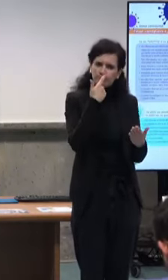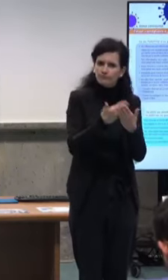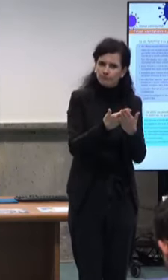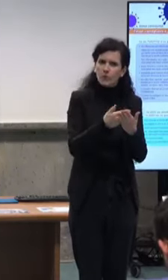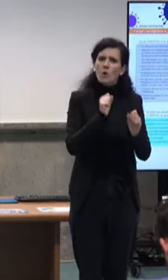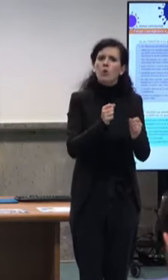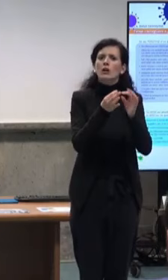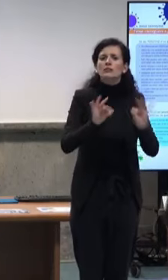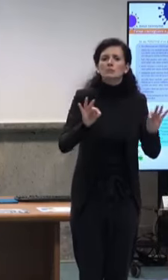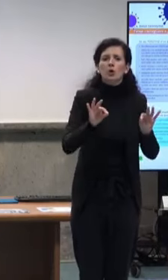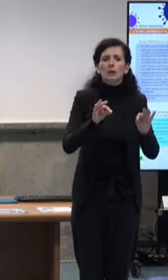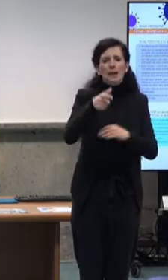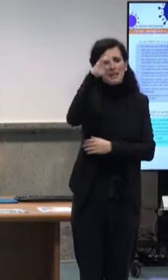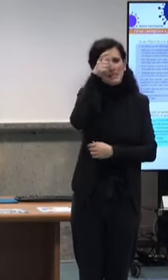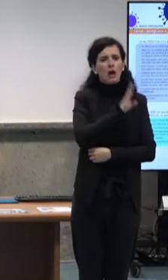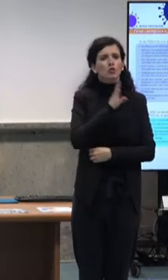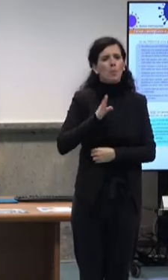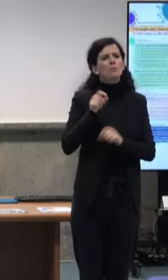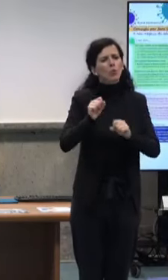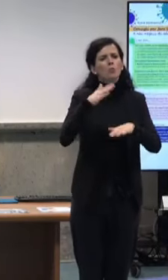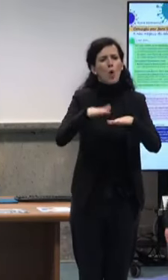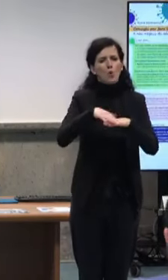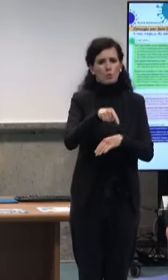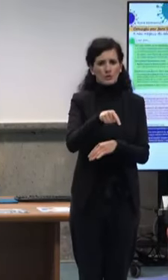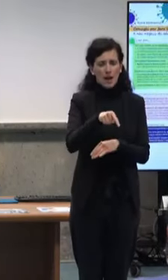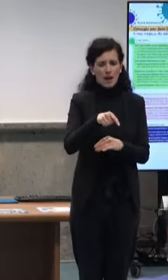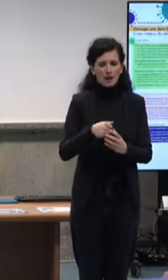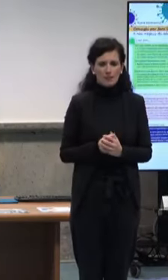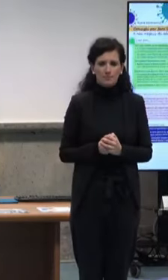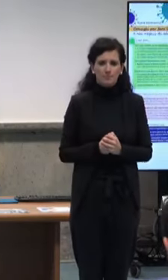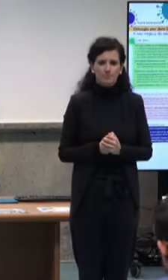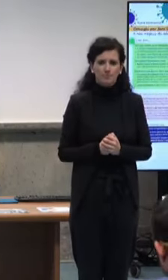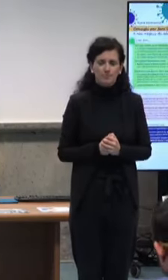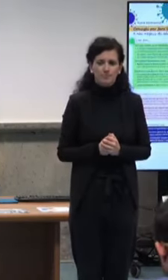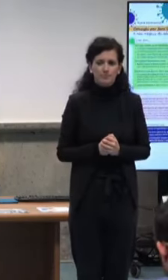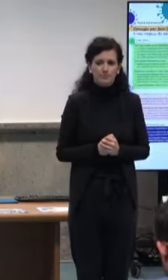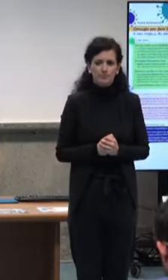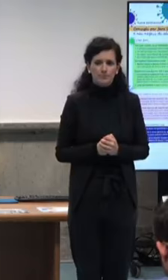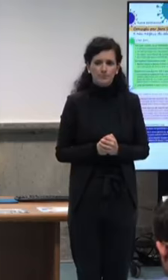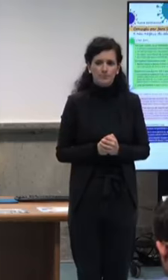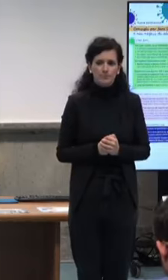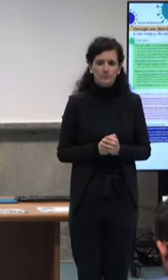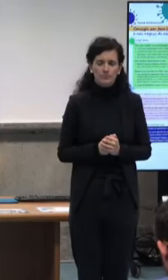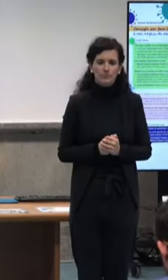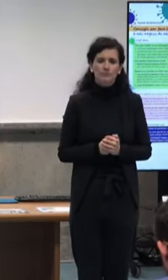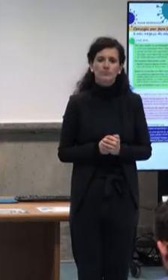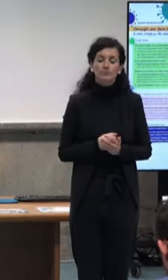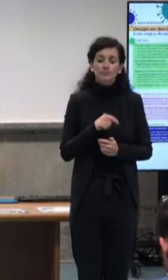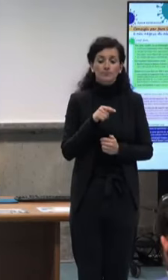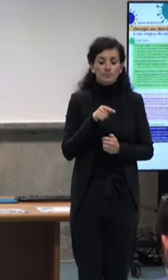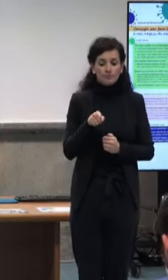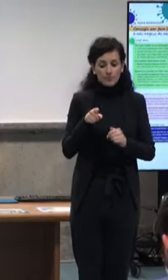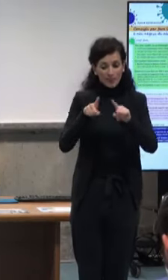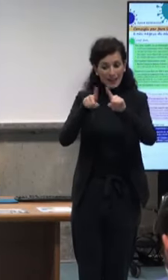che possono voler utilizzare il il il malinteso nell'utilizzazione di questi testa e